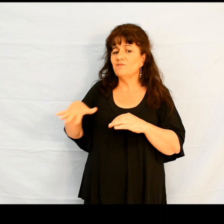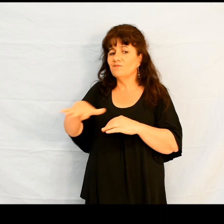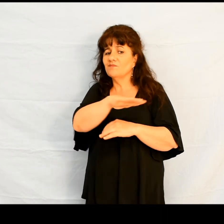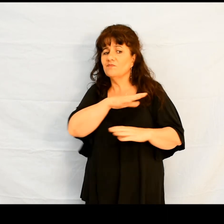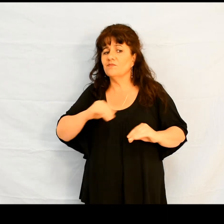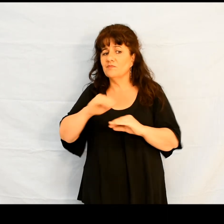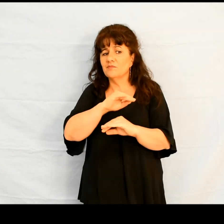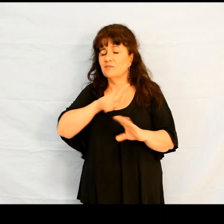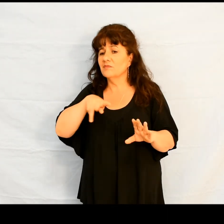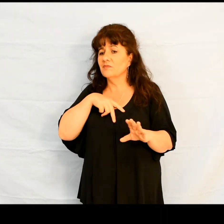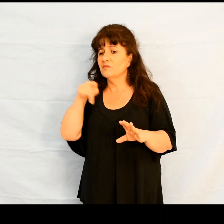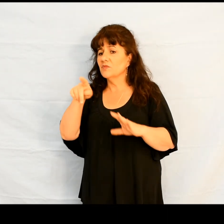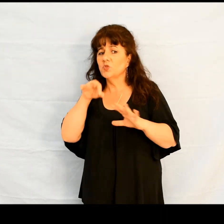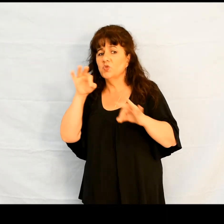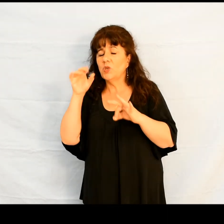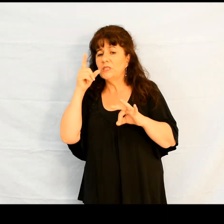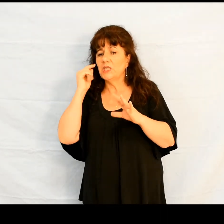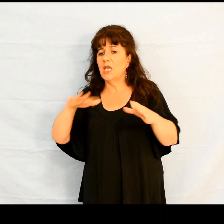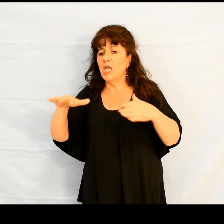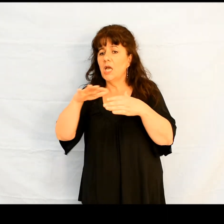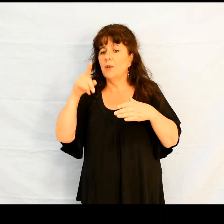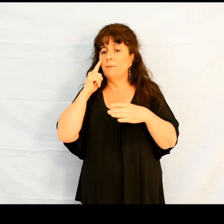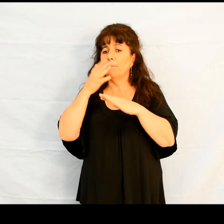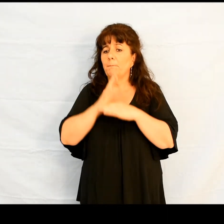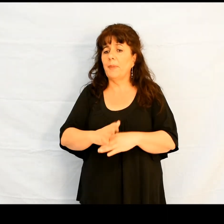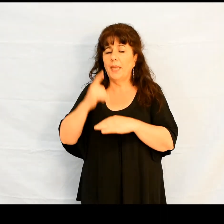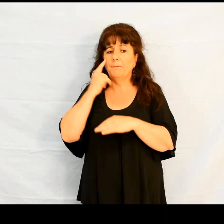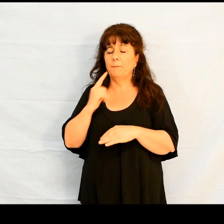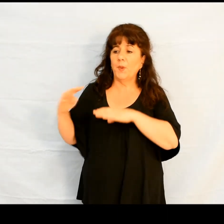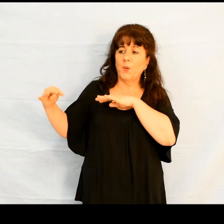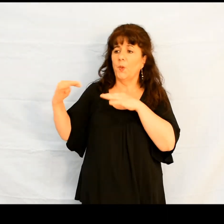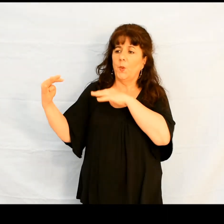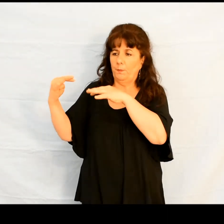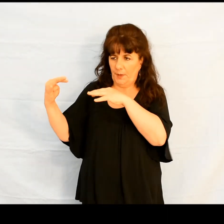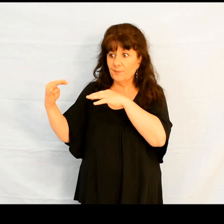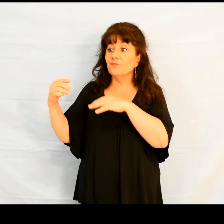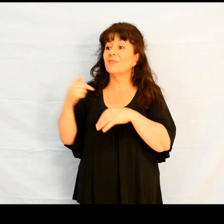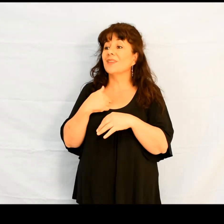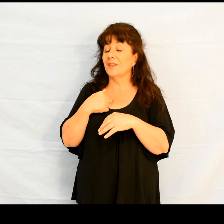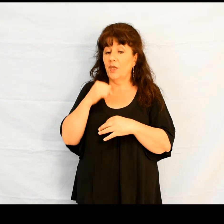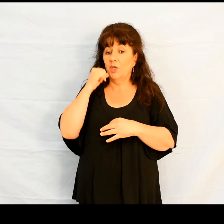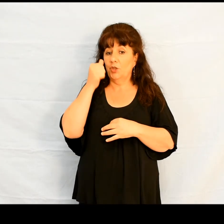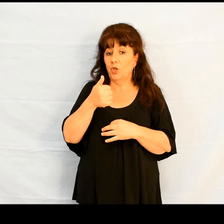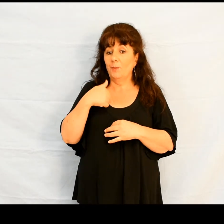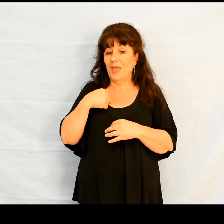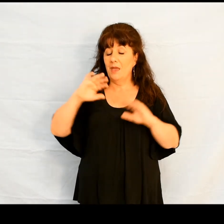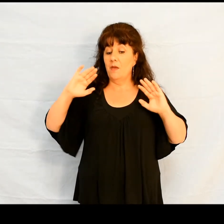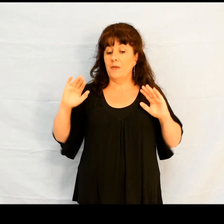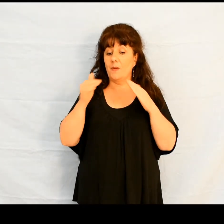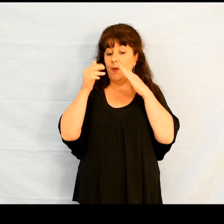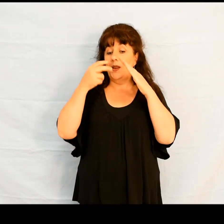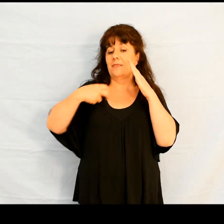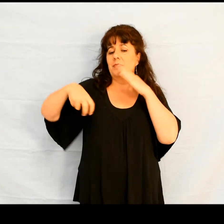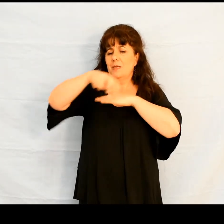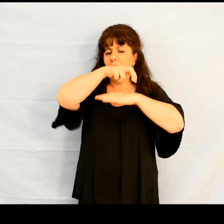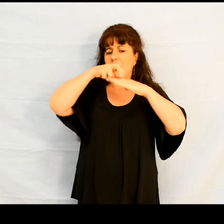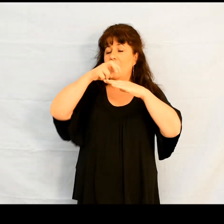Moi, demain, je me tiendrai sur le sommet de la colline, le bâton de Dieu à la main. »